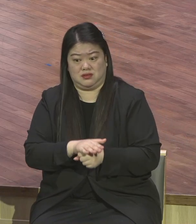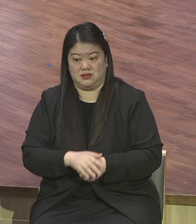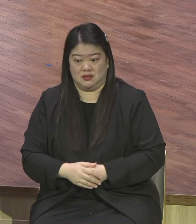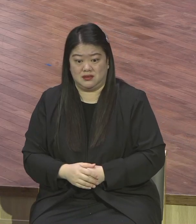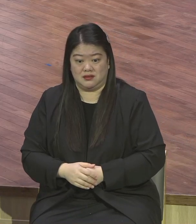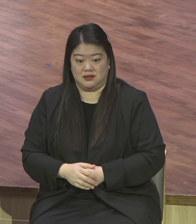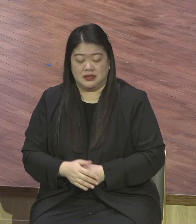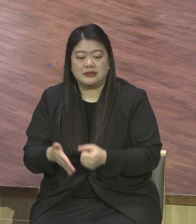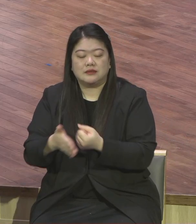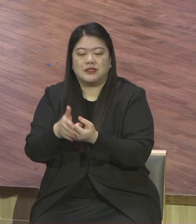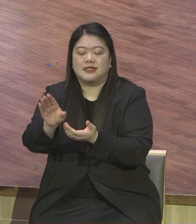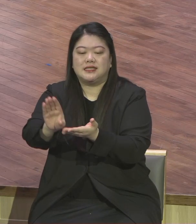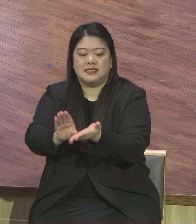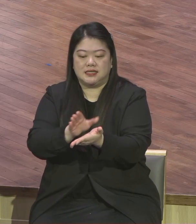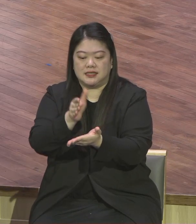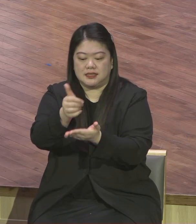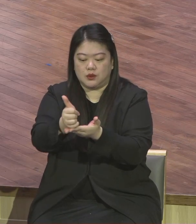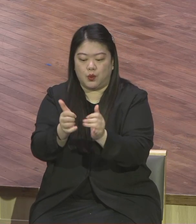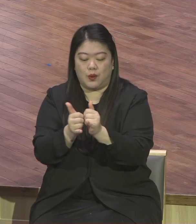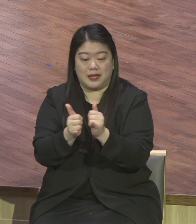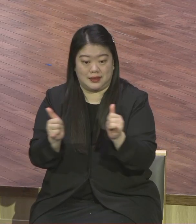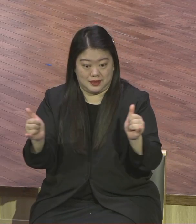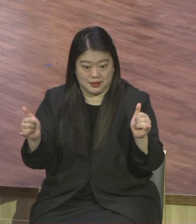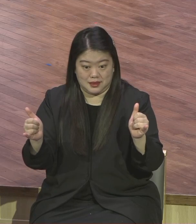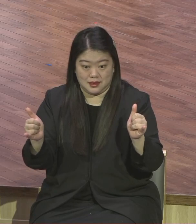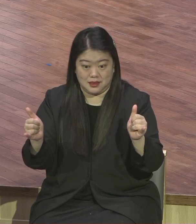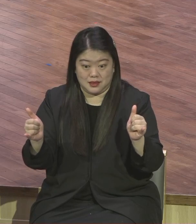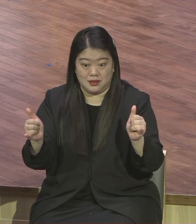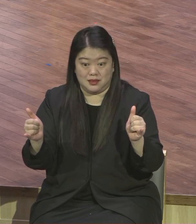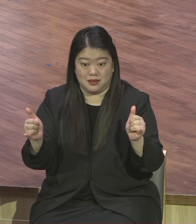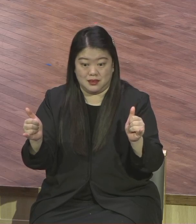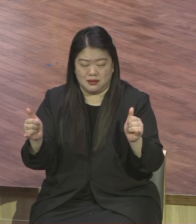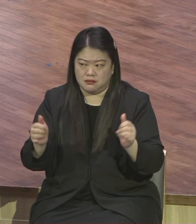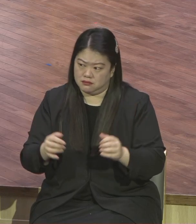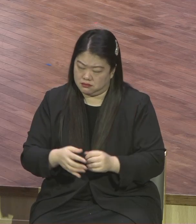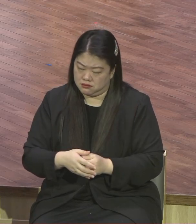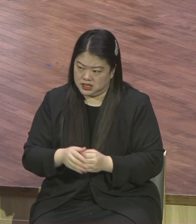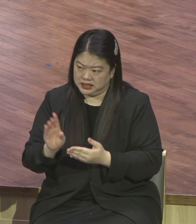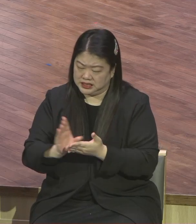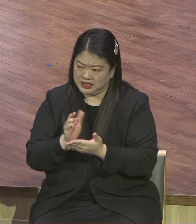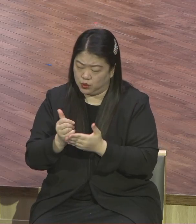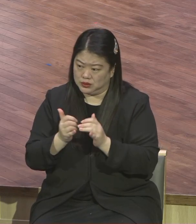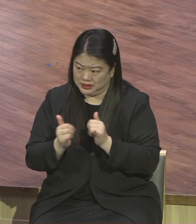그리스도인이다 그래서 야 그리스도와 같은 그리스도와 비슷해 보인다.